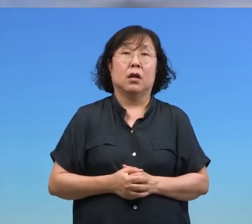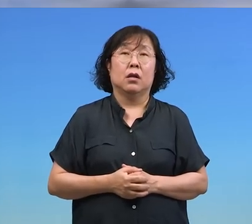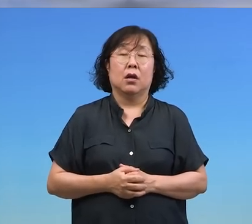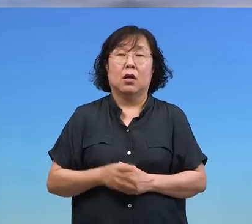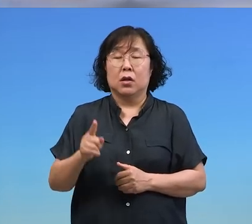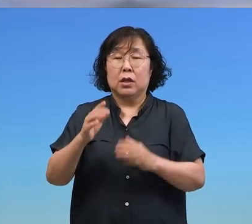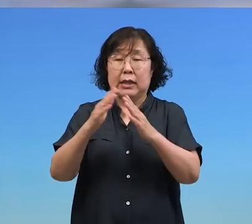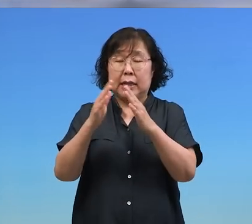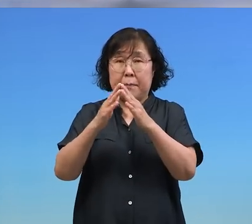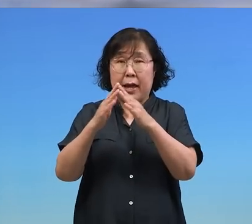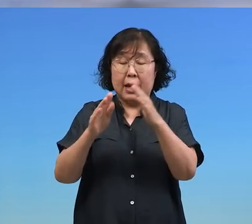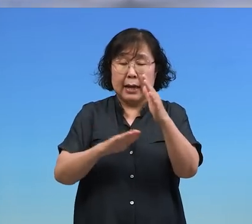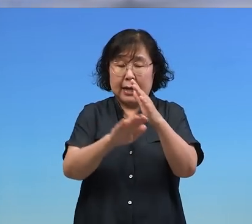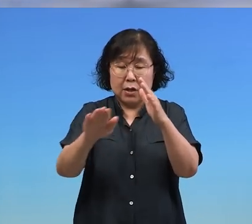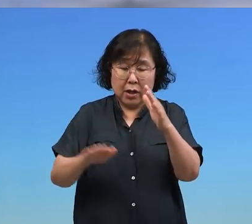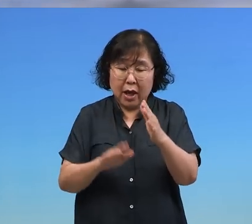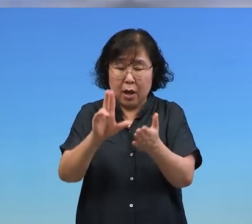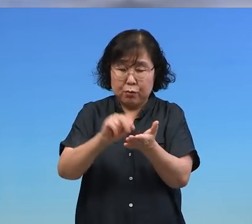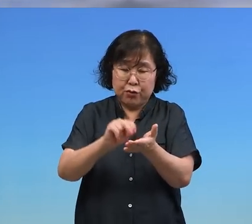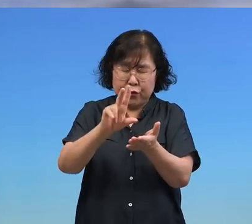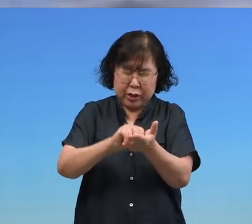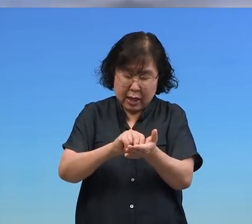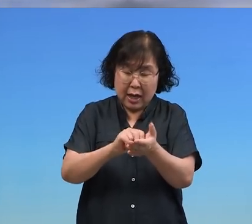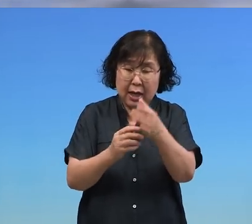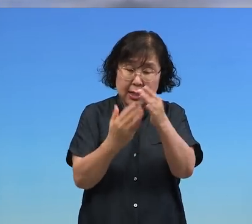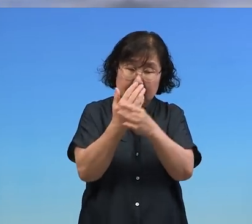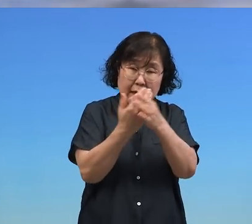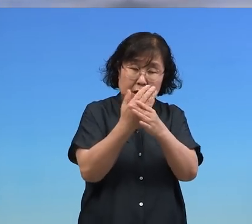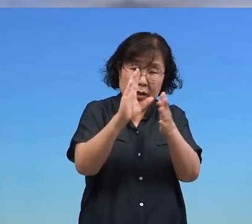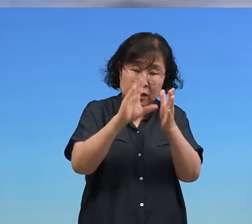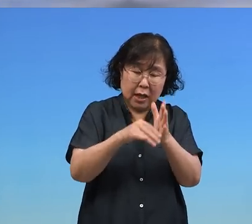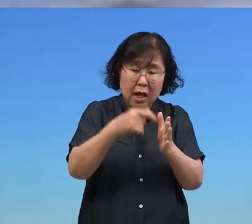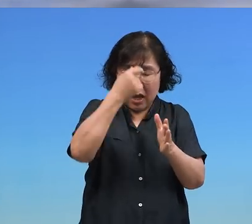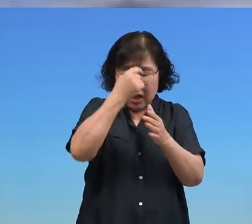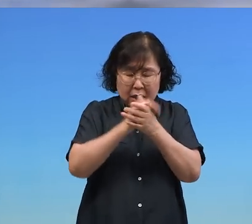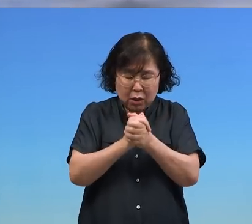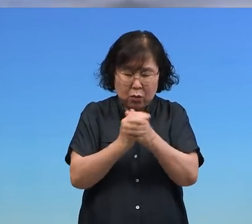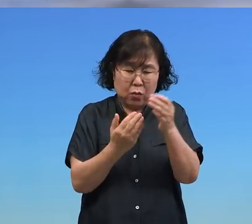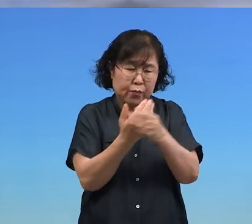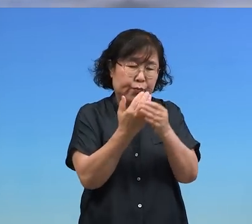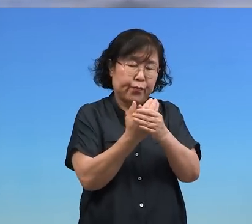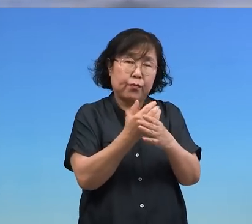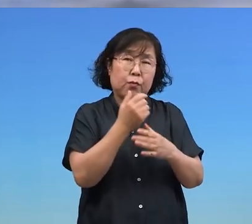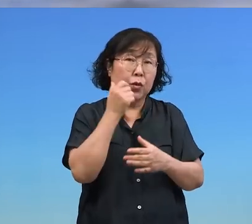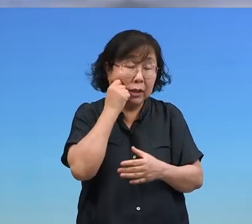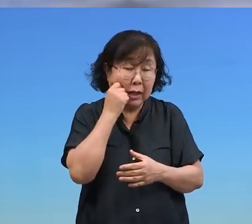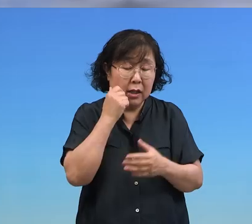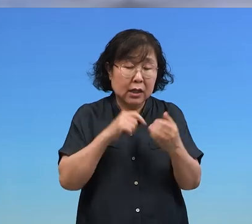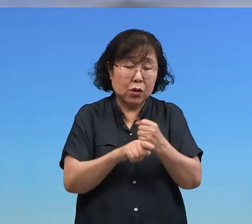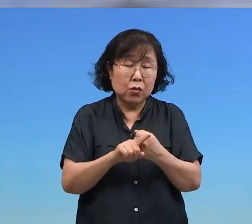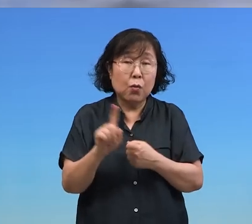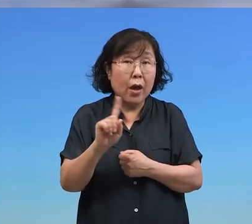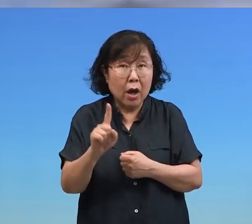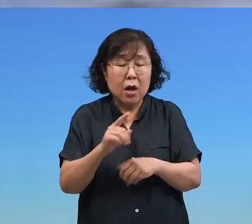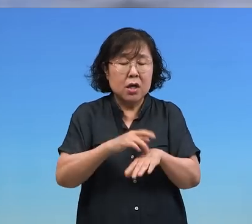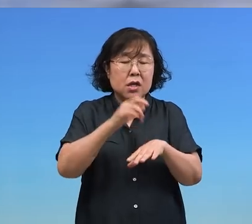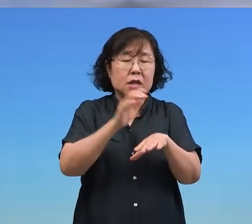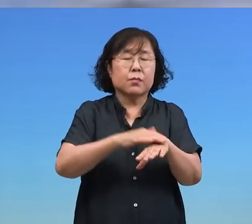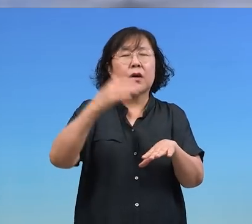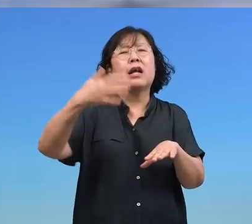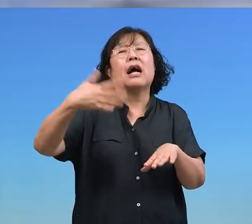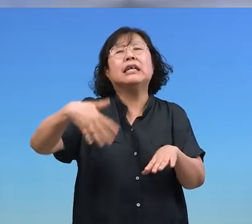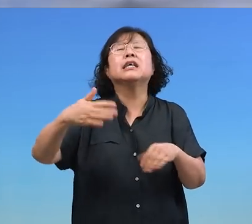생기고 자녀에게 어려움이 있을 때 왜 기도가 잘 안 나오는지 아시죠 습관이 안 돼서 그래요 지금부터 하자고요